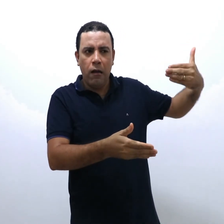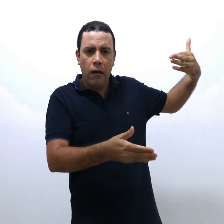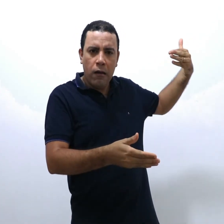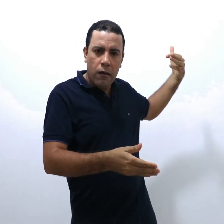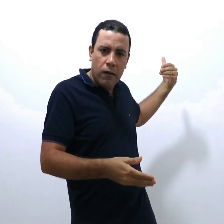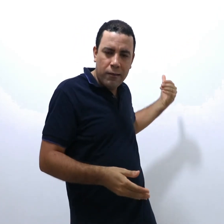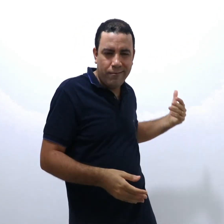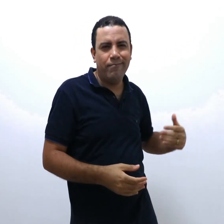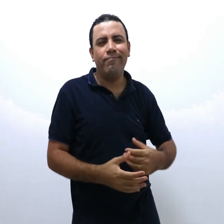tempo.